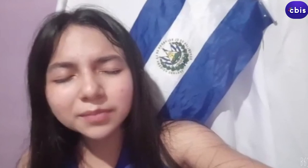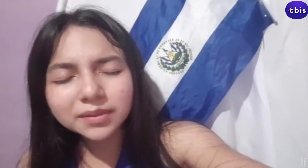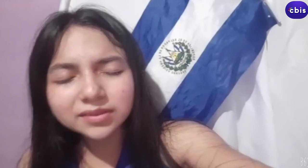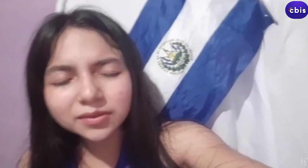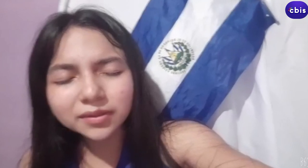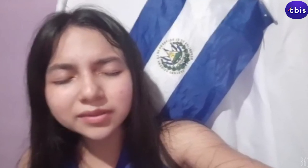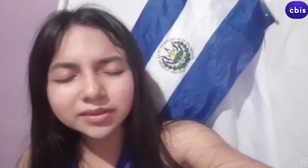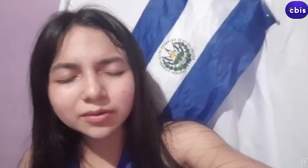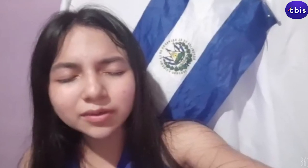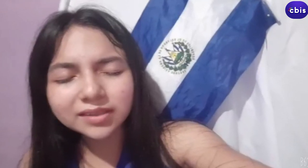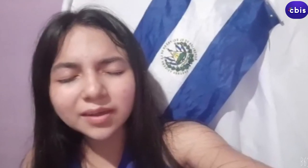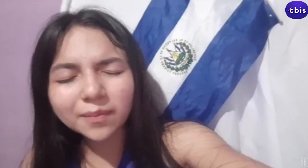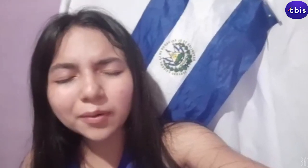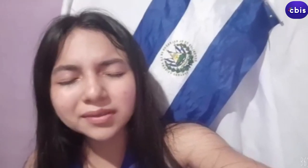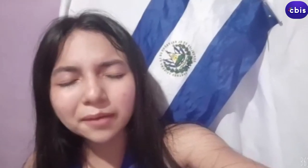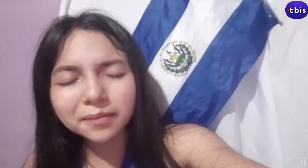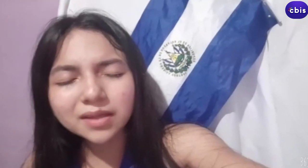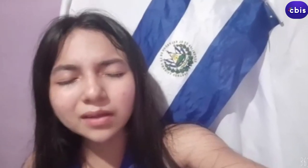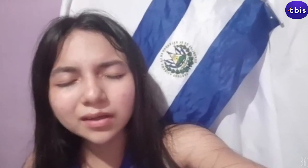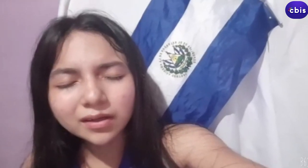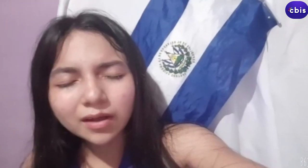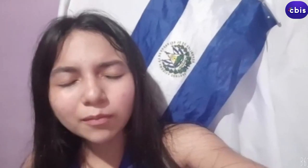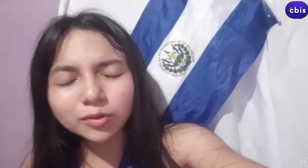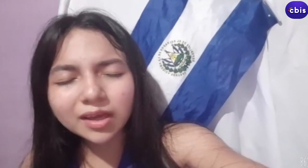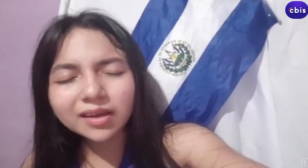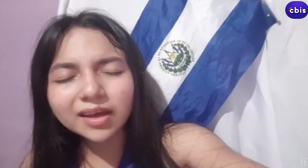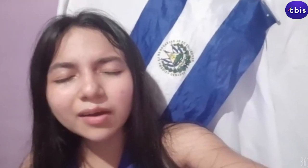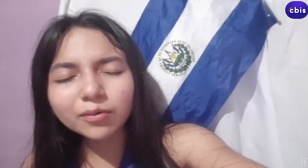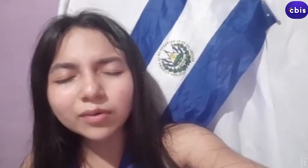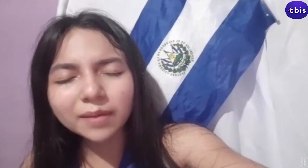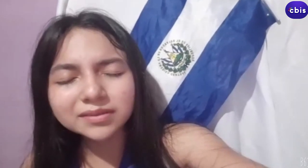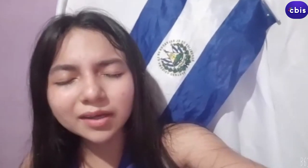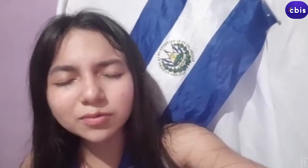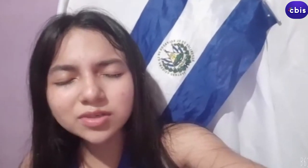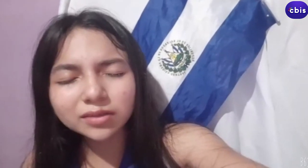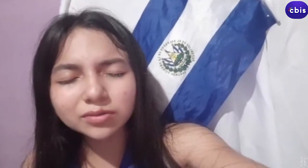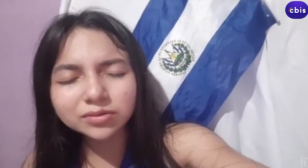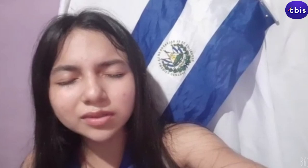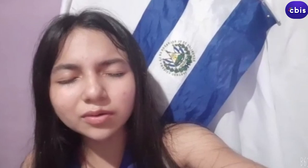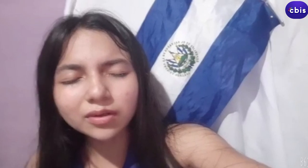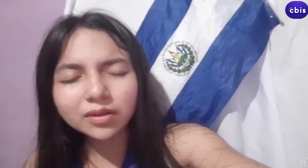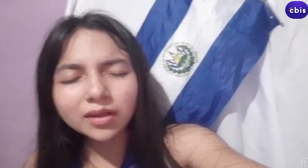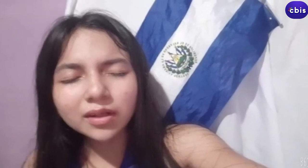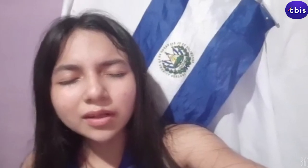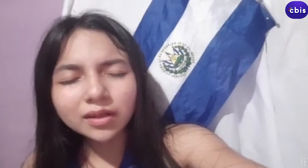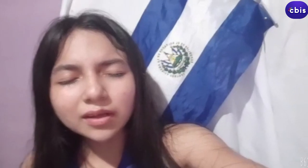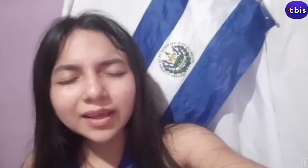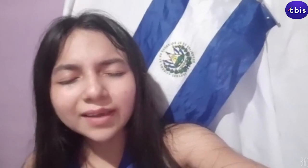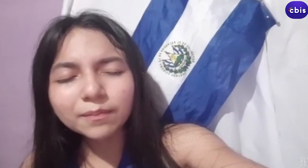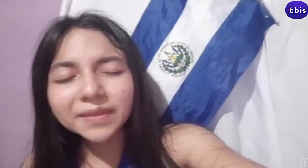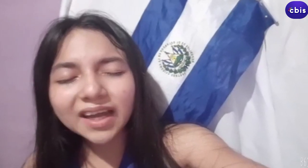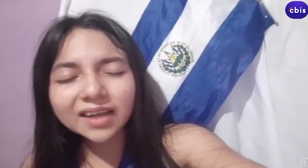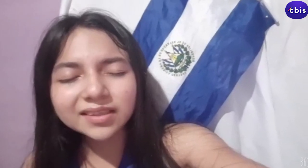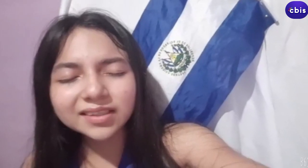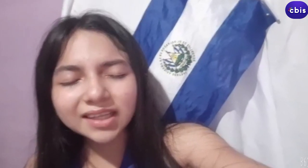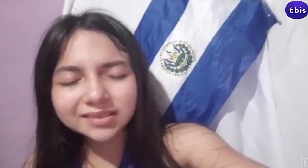bendiciones, Señor. Gracias por nuestra vida. Protege cada uno que me está escuchando, Señor. Y darle sanidad si la